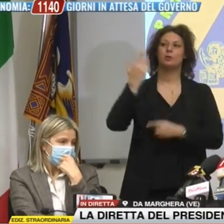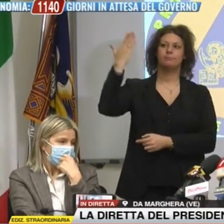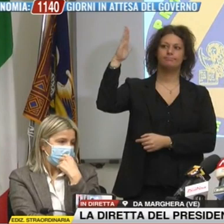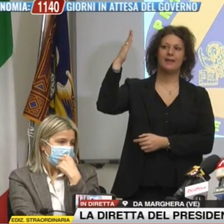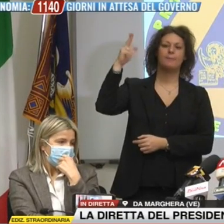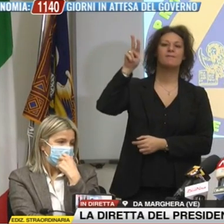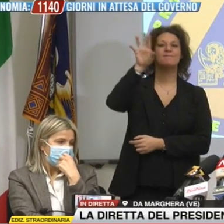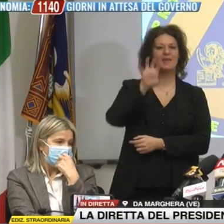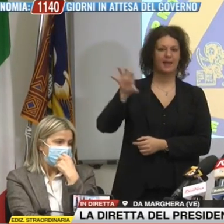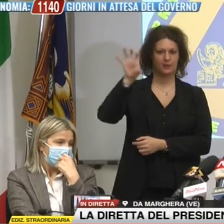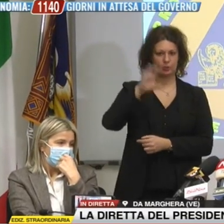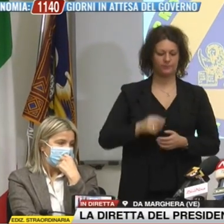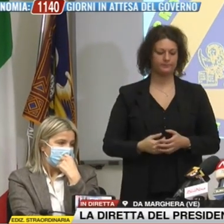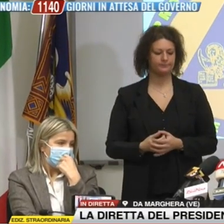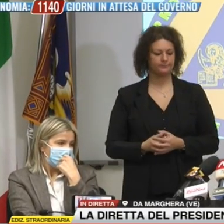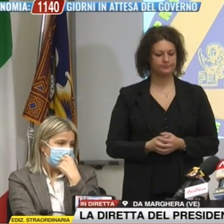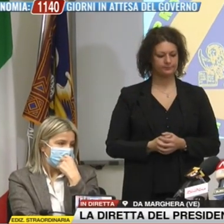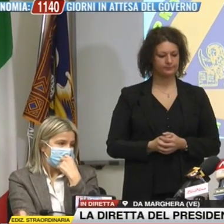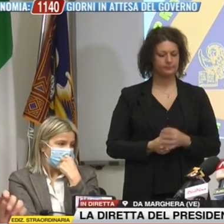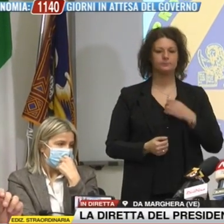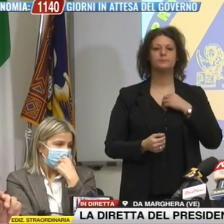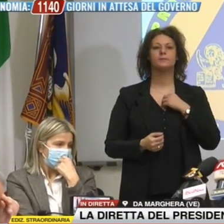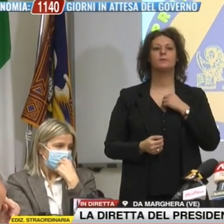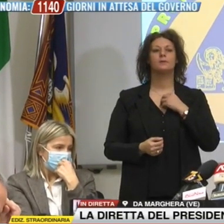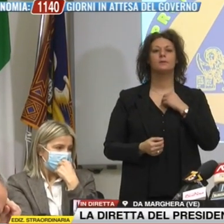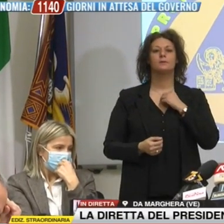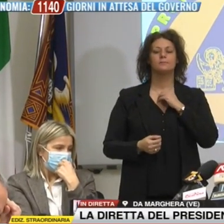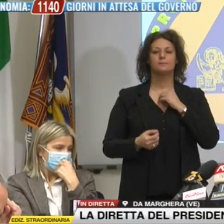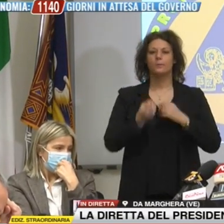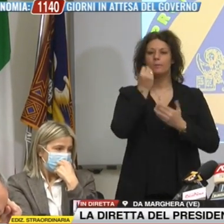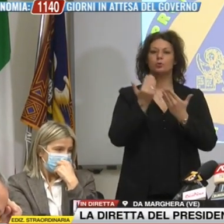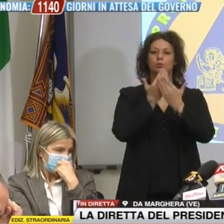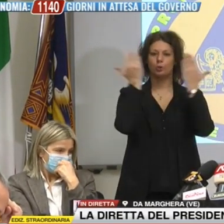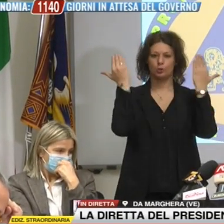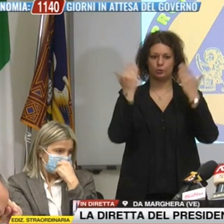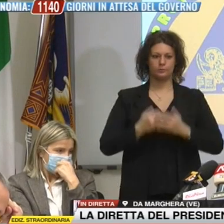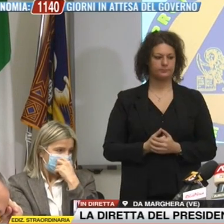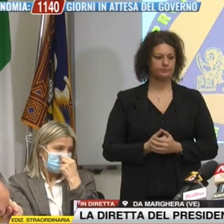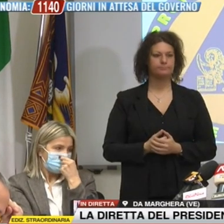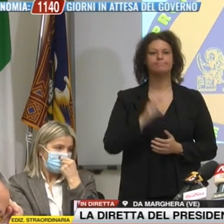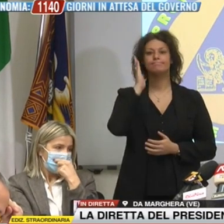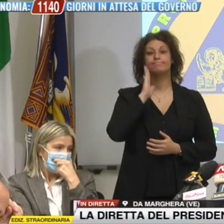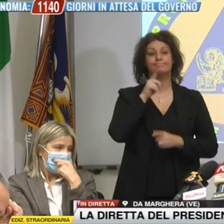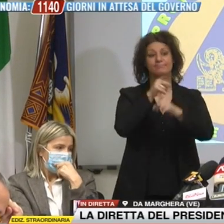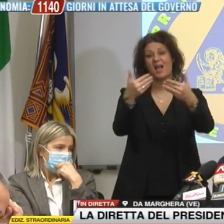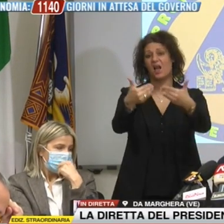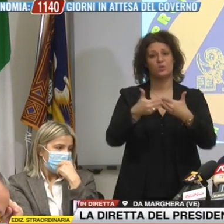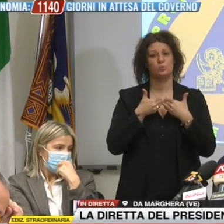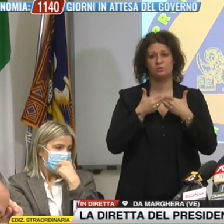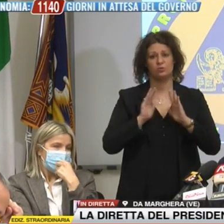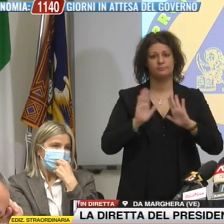Veneto. Prego, assessore. Allora, intanto buongiorno, io ho bisogno del vostro aiuto